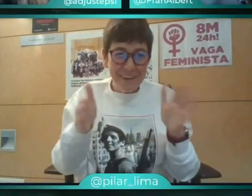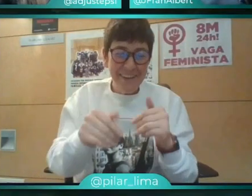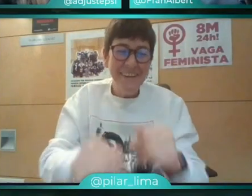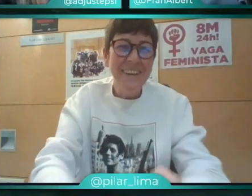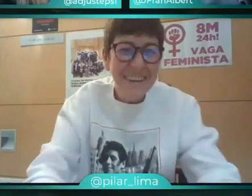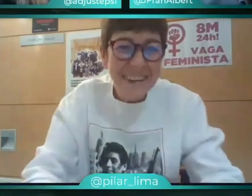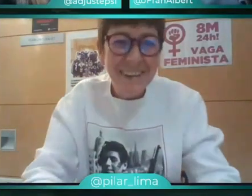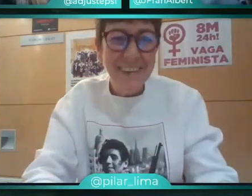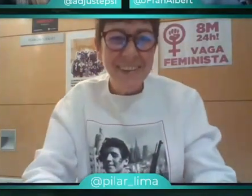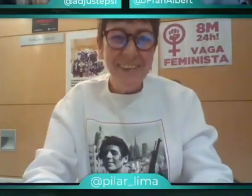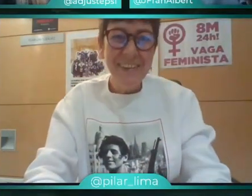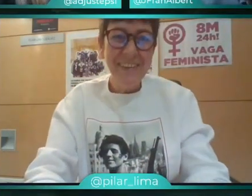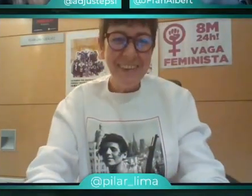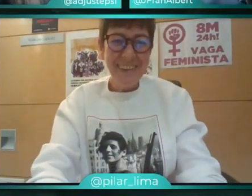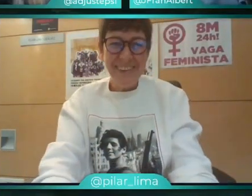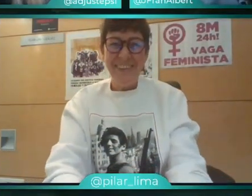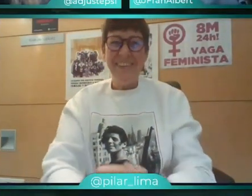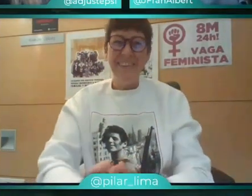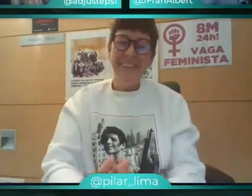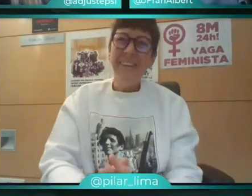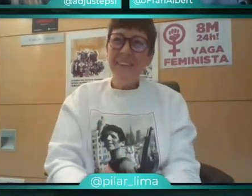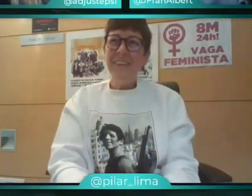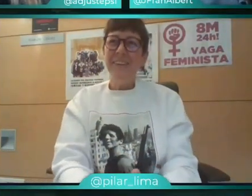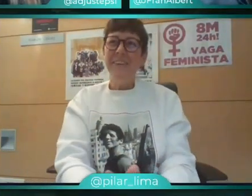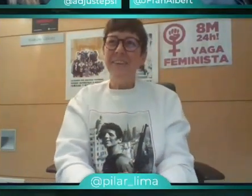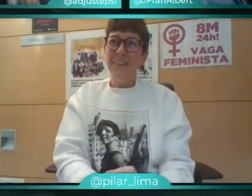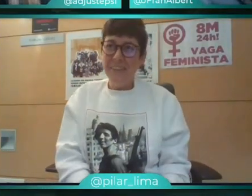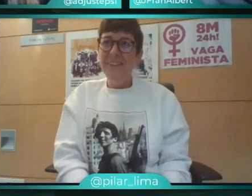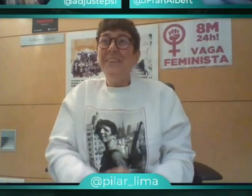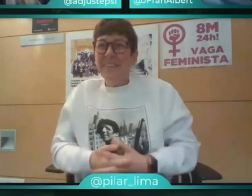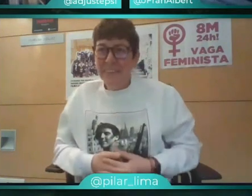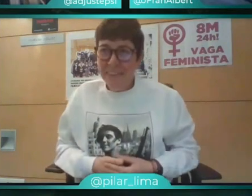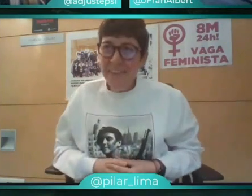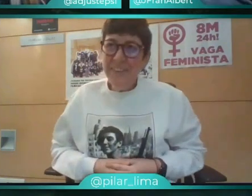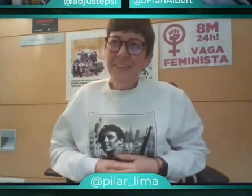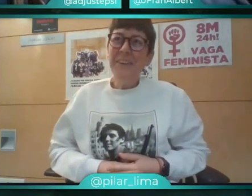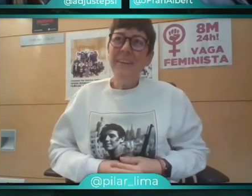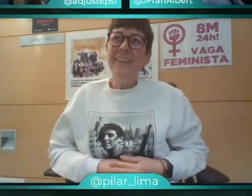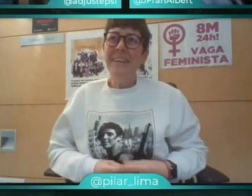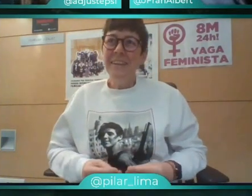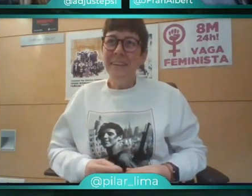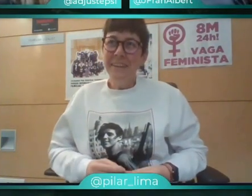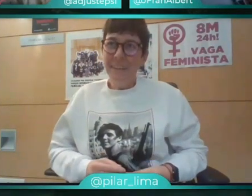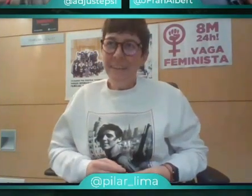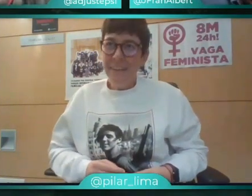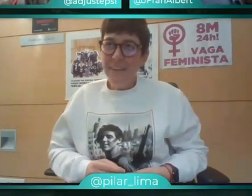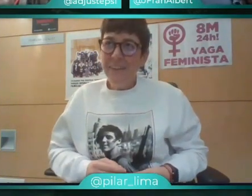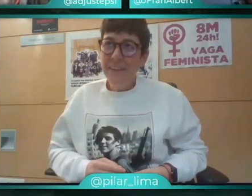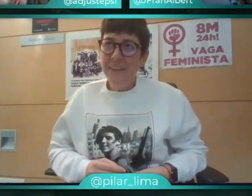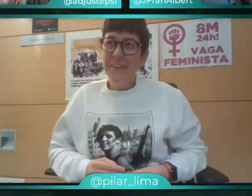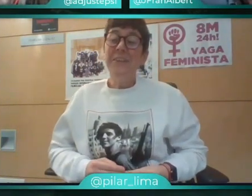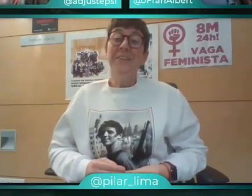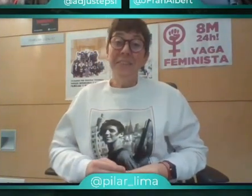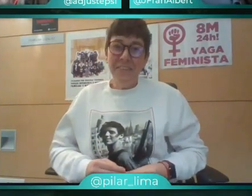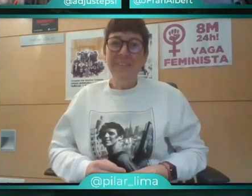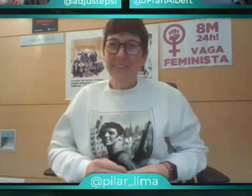y por primera vez por primera vez soy Pilar la verdad es que te estrenas en este formato de Twitch Y la verdad es que